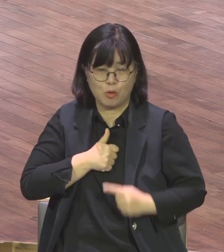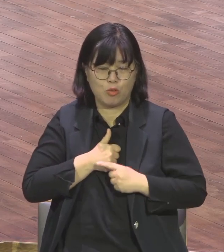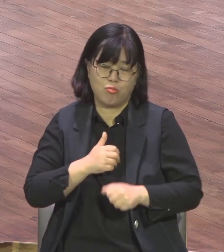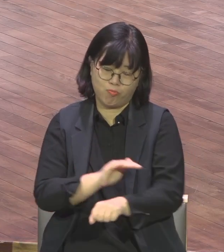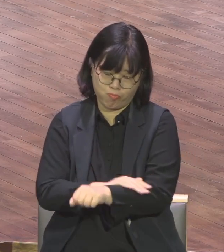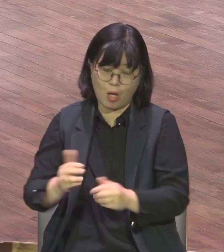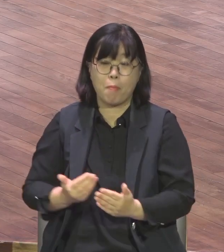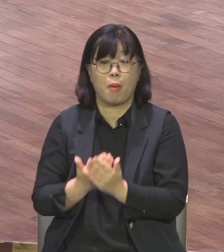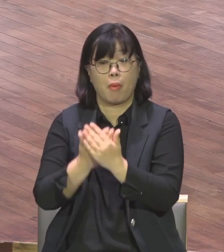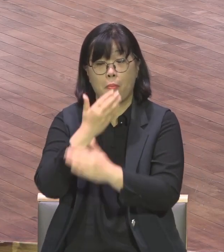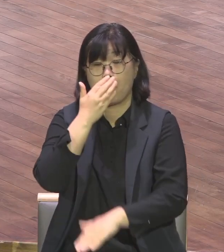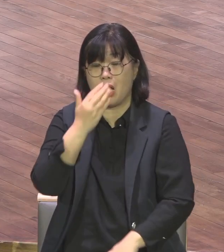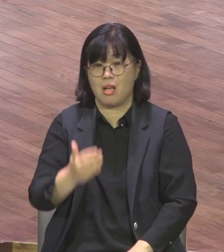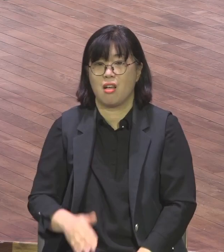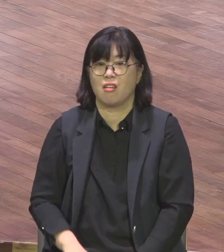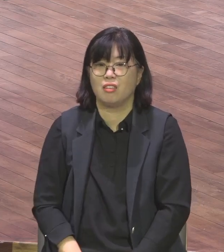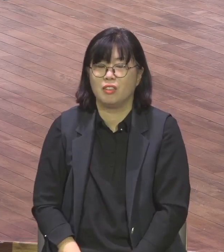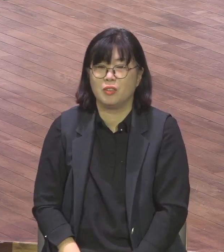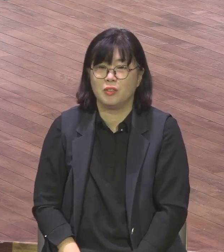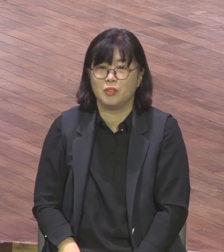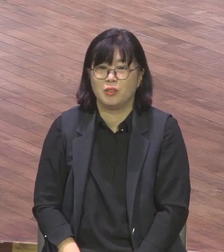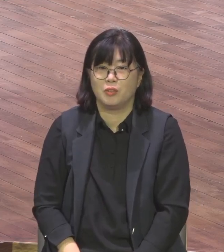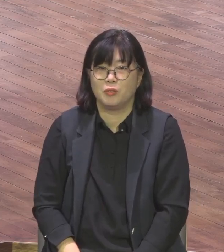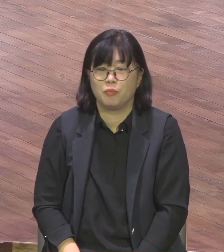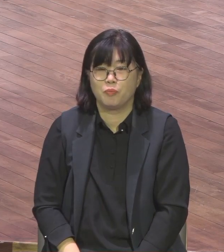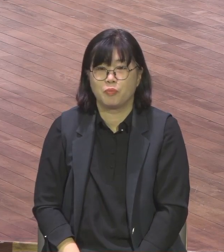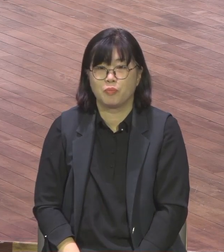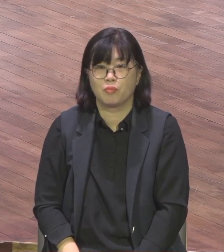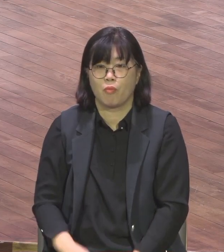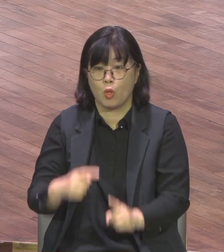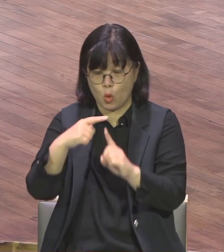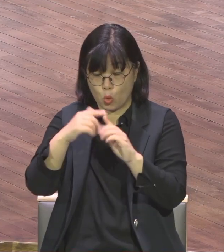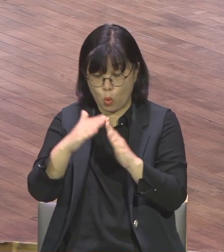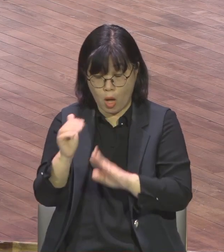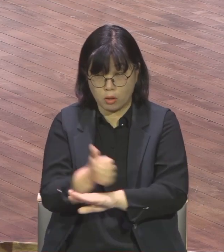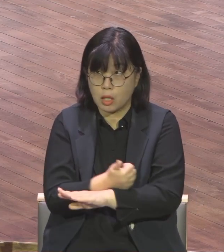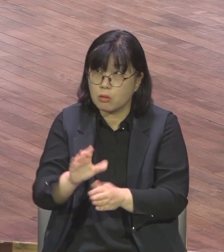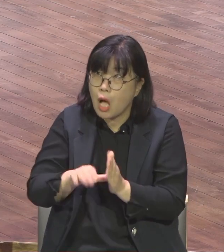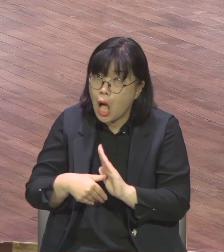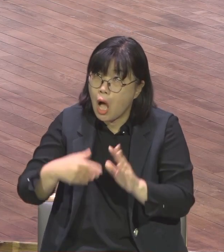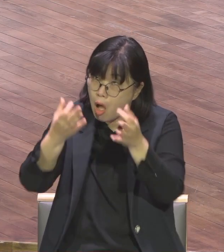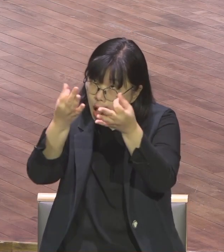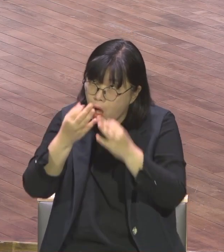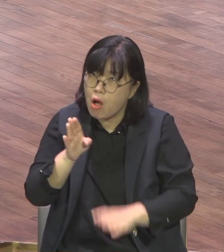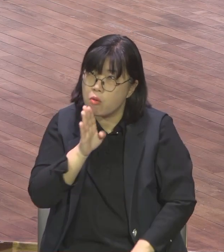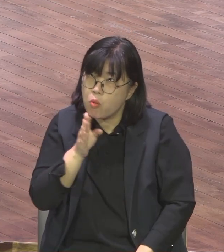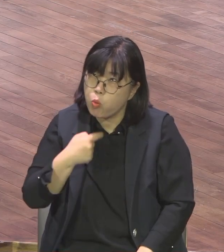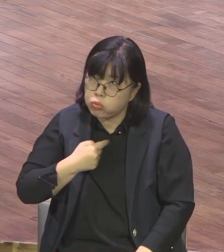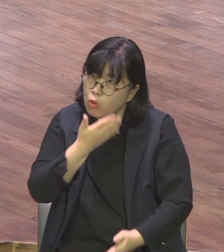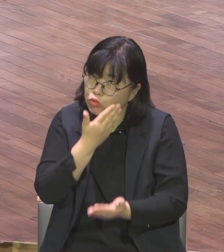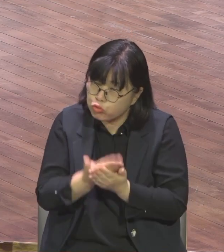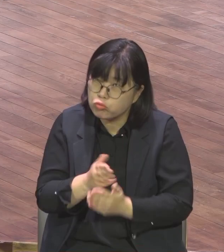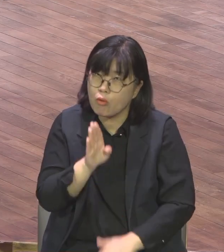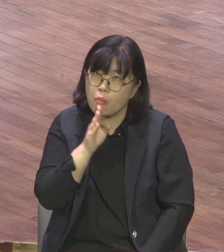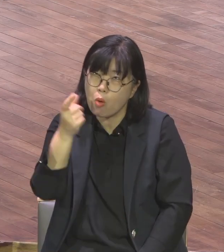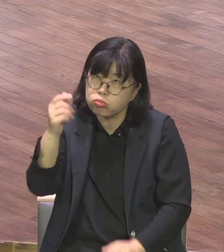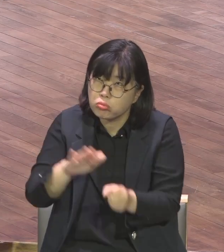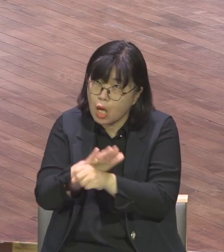치유되지요. 이런 거 쫙 엄청나게 나 자아가 건강해지요. 근데 어려서부터 신앙생활